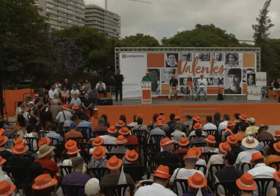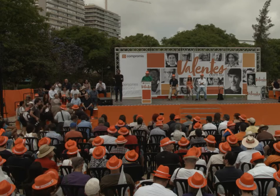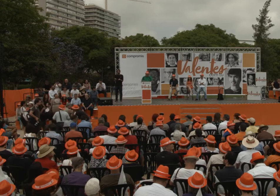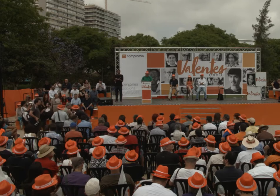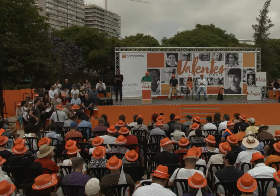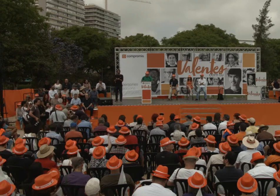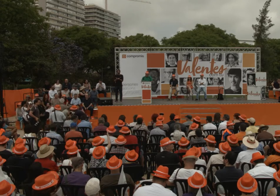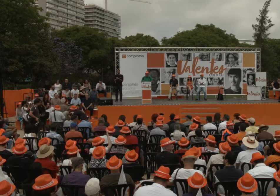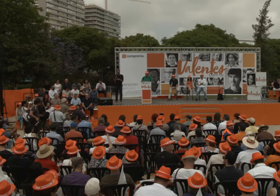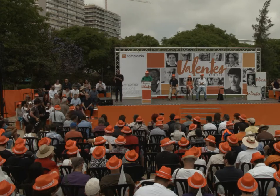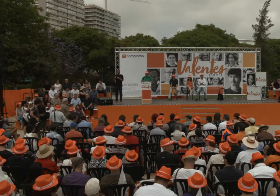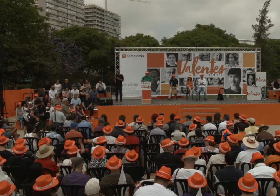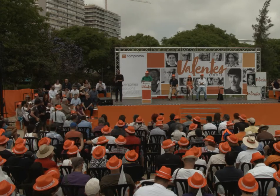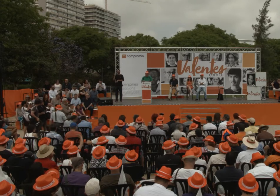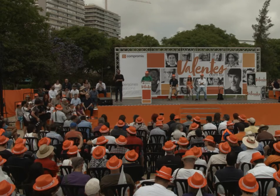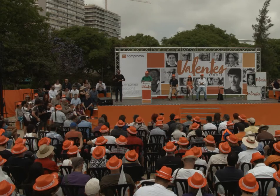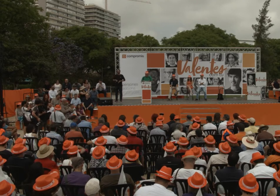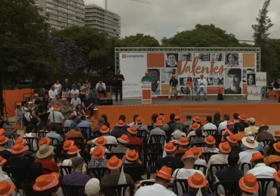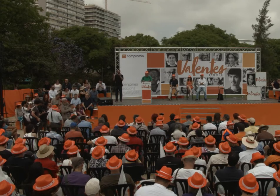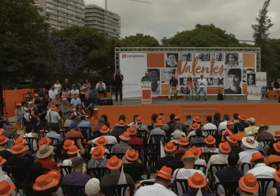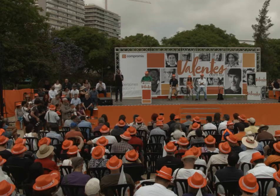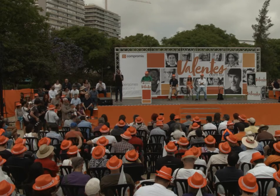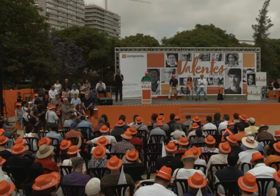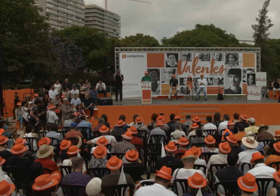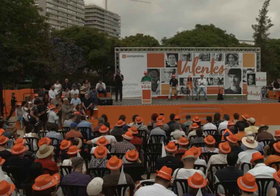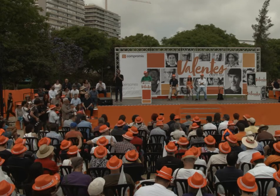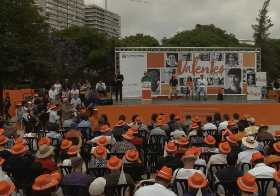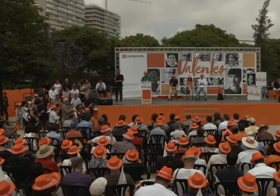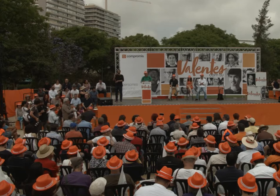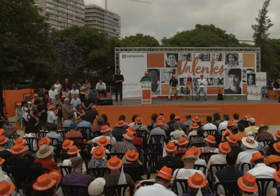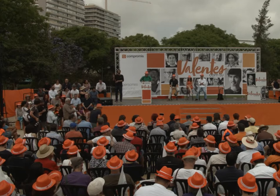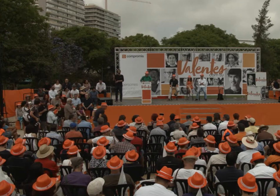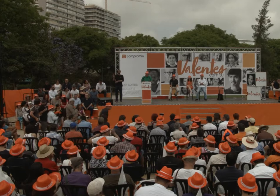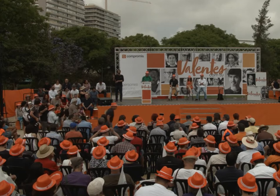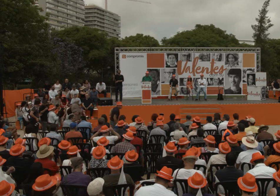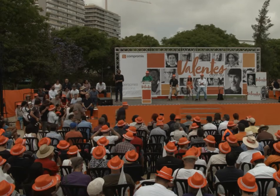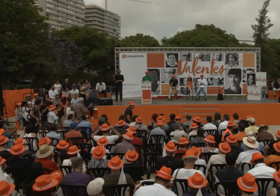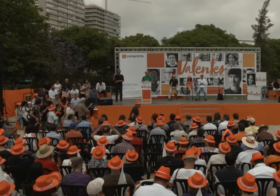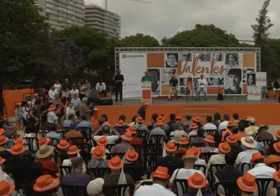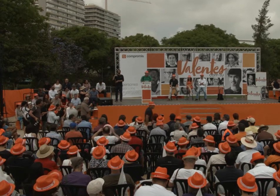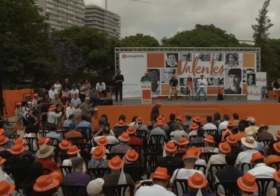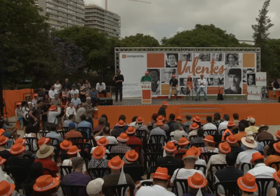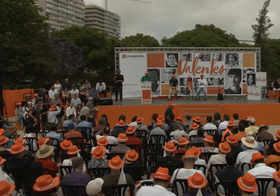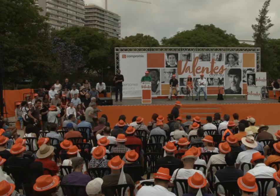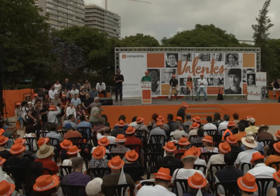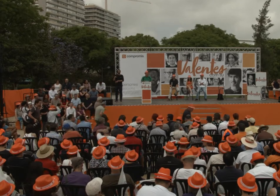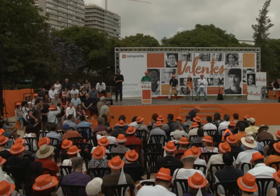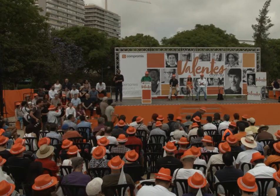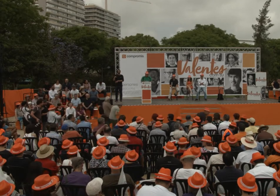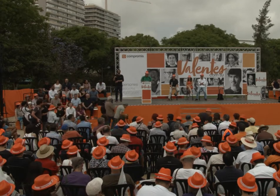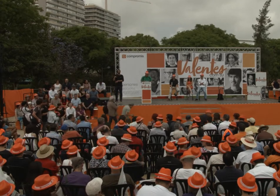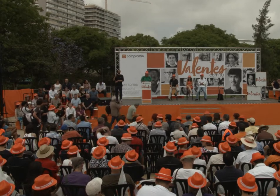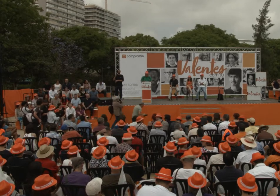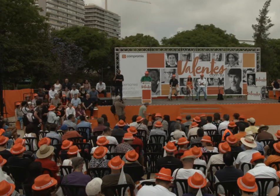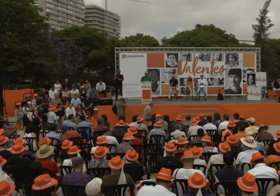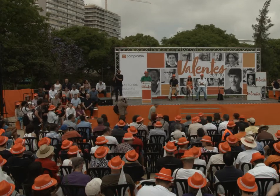política neoliberal del Partit Popular ha deixat en la cuneta a percentatges molt elevats de la